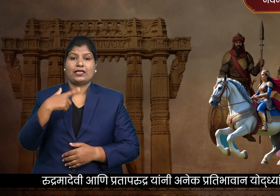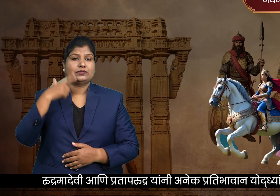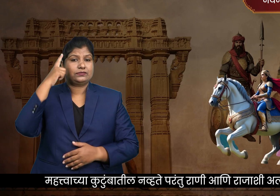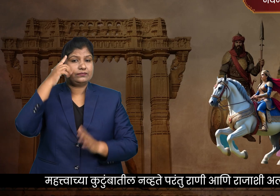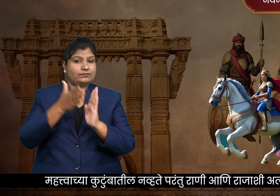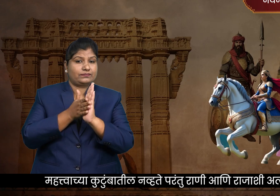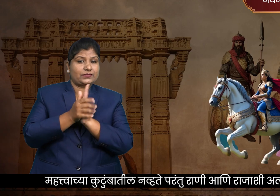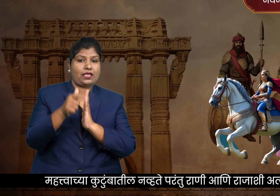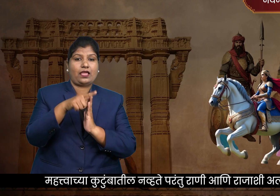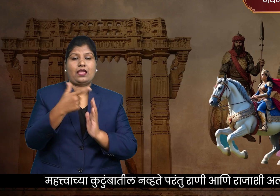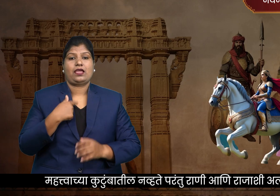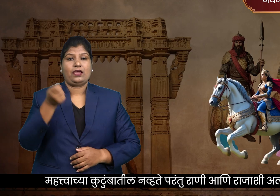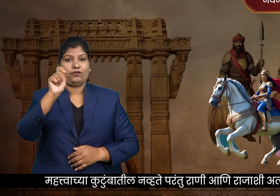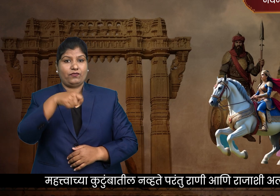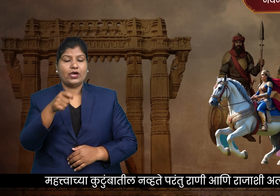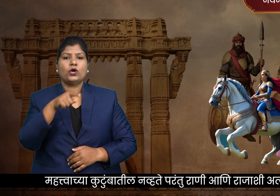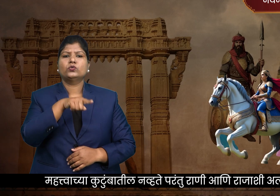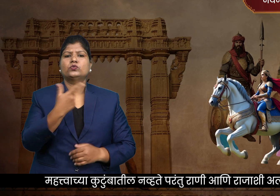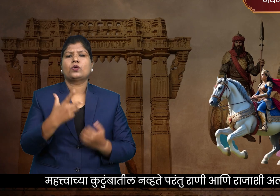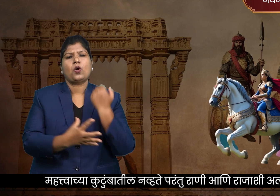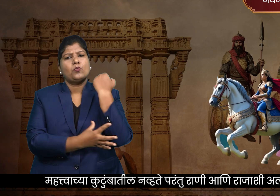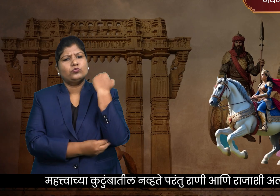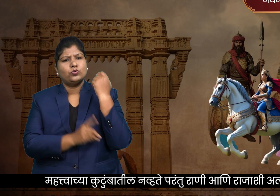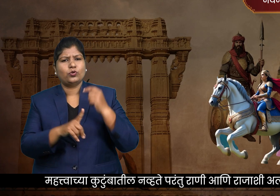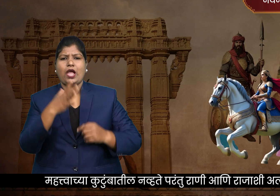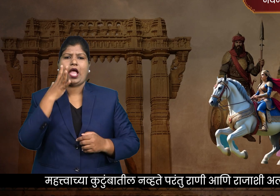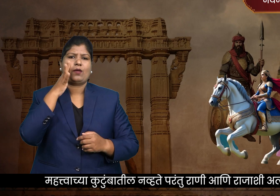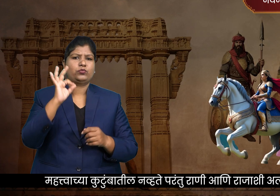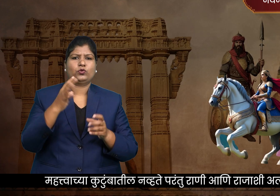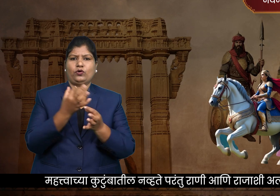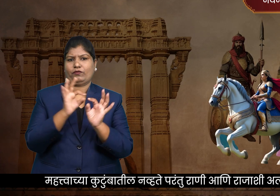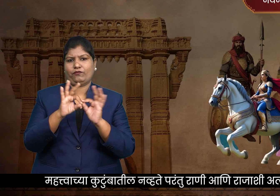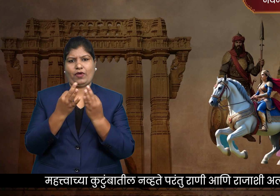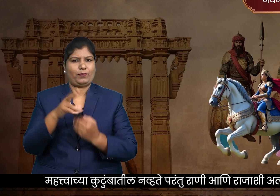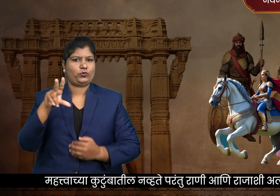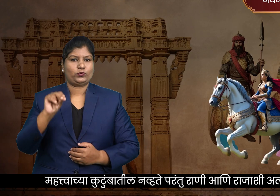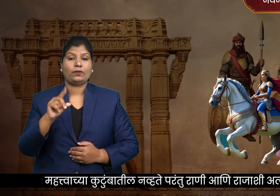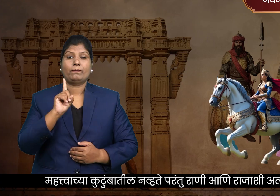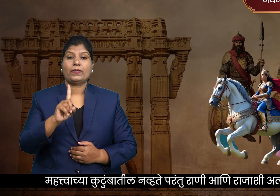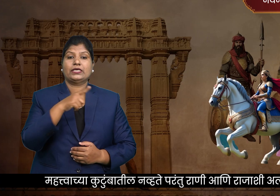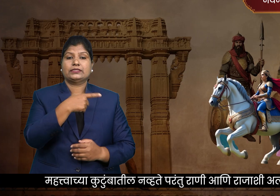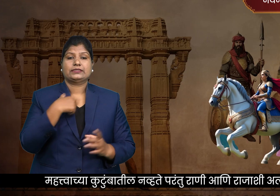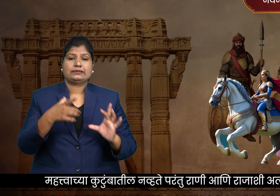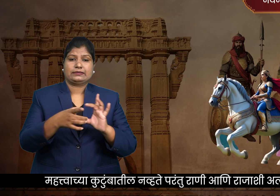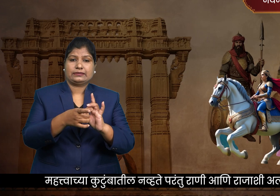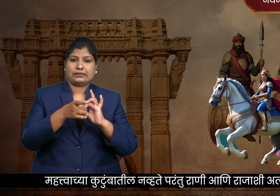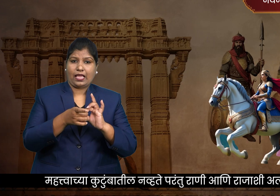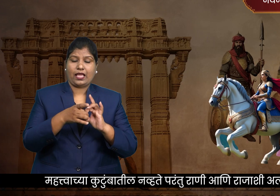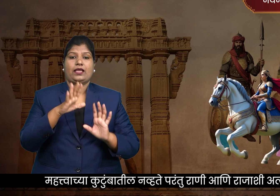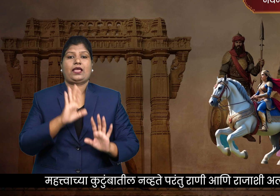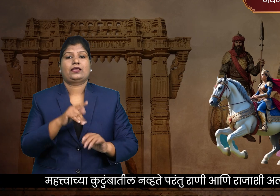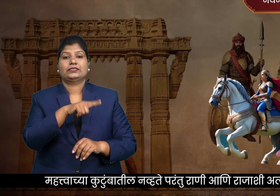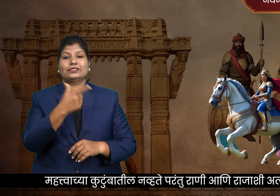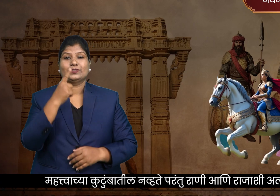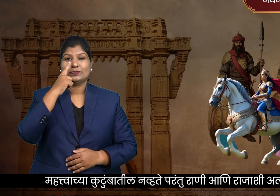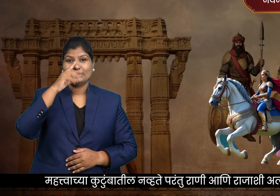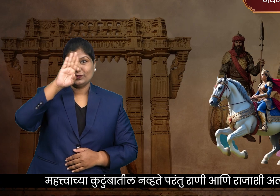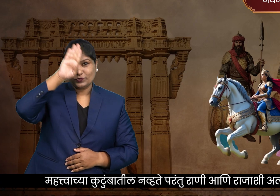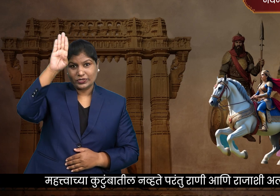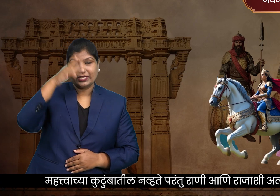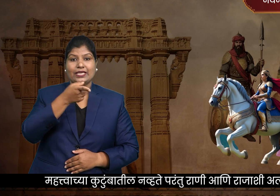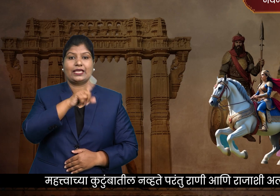जे महत्त्वाच्या कुटुंबातील नव्हते परंतु राणी आणि राजाशी